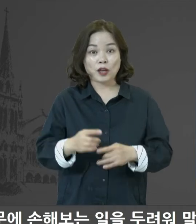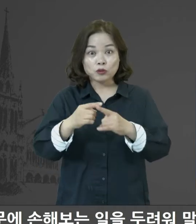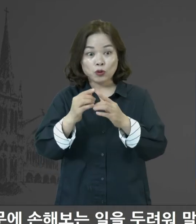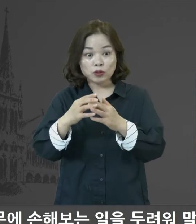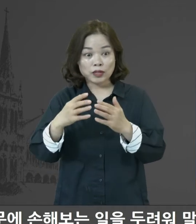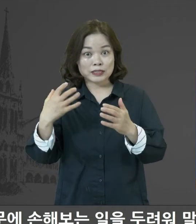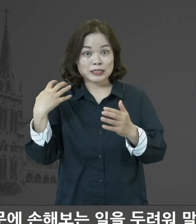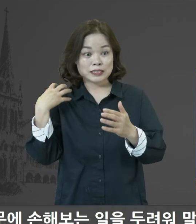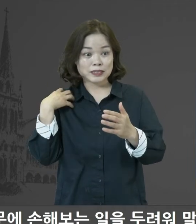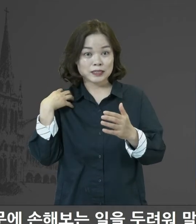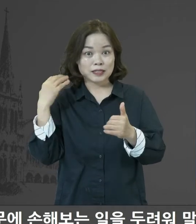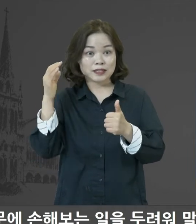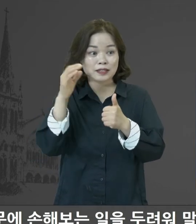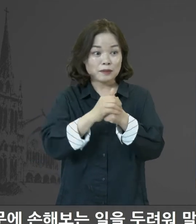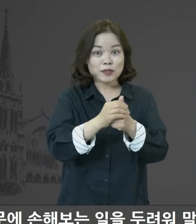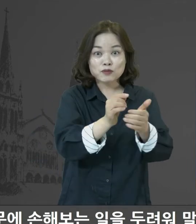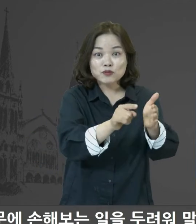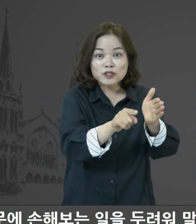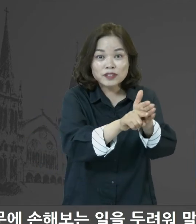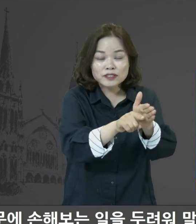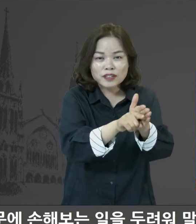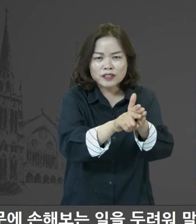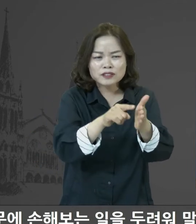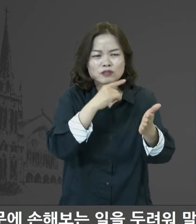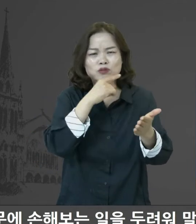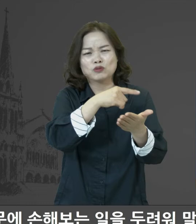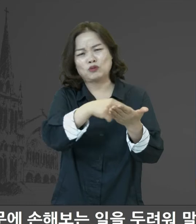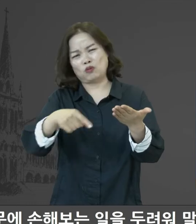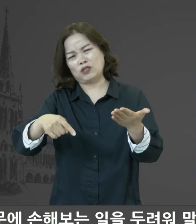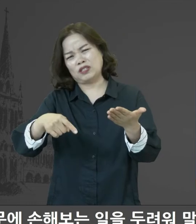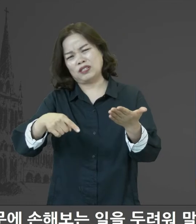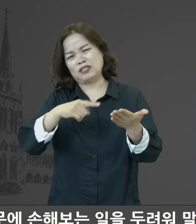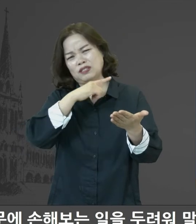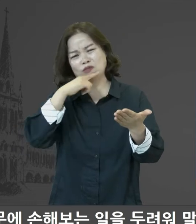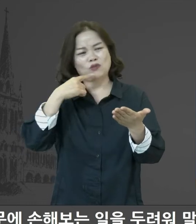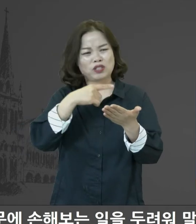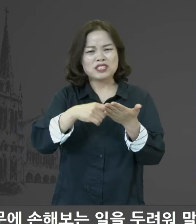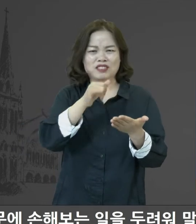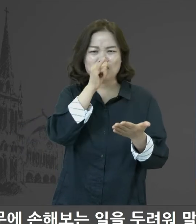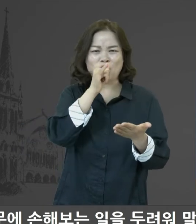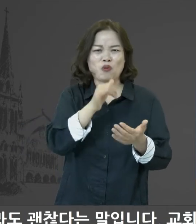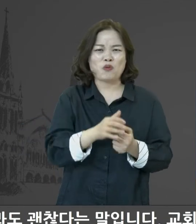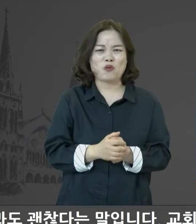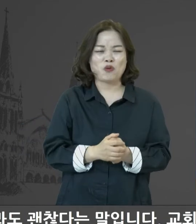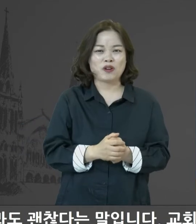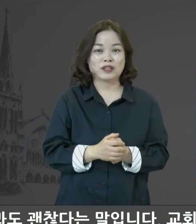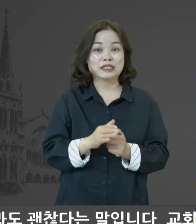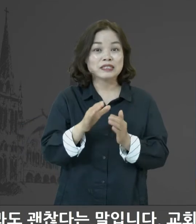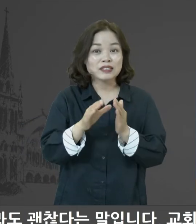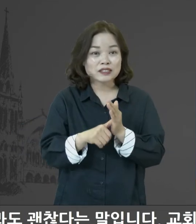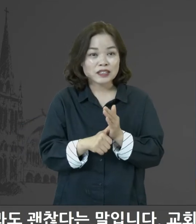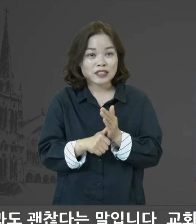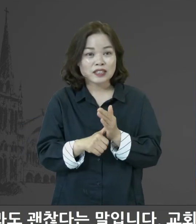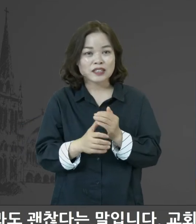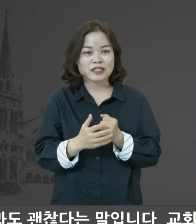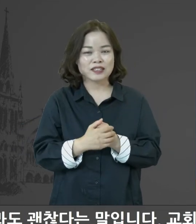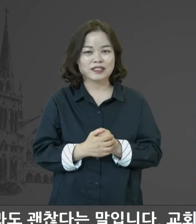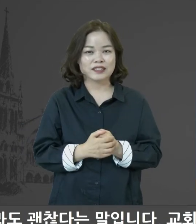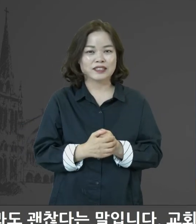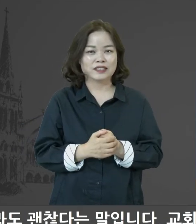교회의 직분을 감당하려고 하면 손해보는 일이 생기게 됩니다. 그럴 때 두 눈